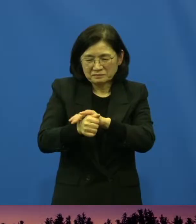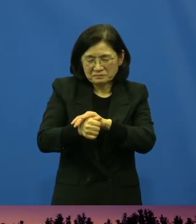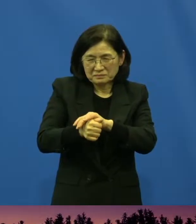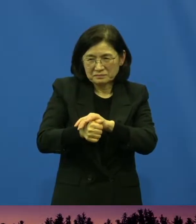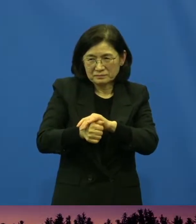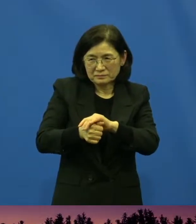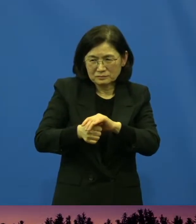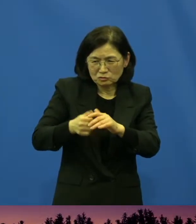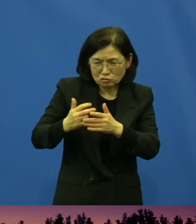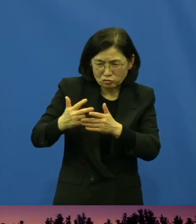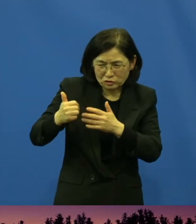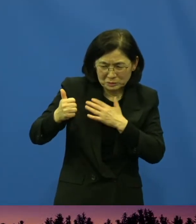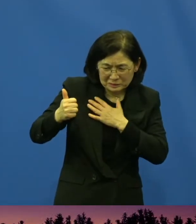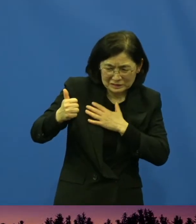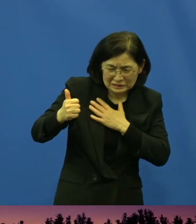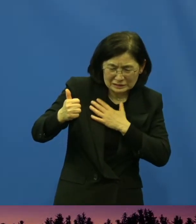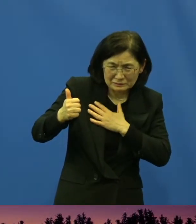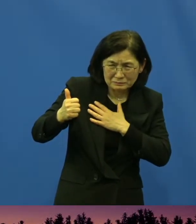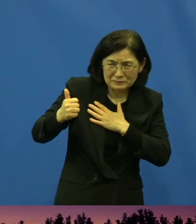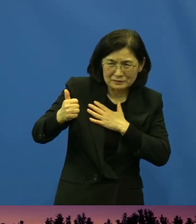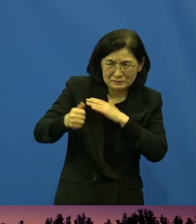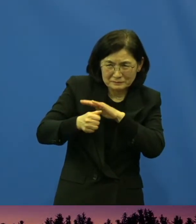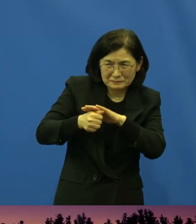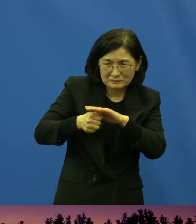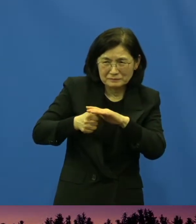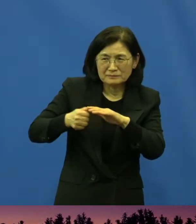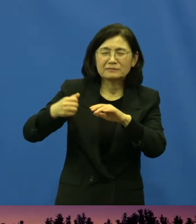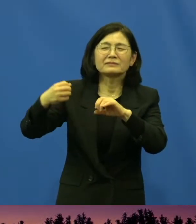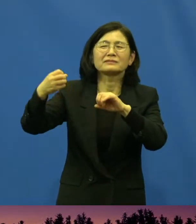거예요. 주님이 아십니다. 있을 거예요.